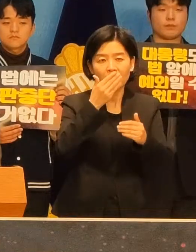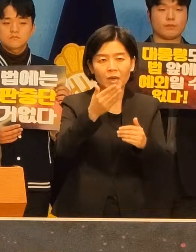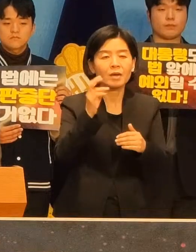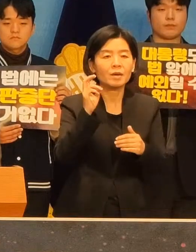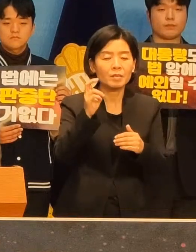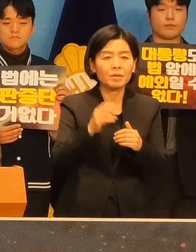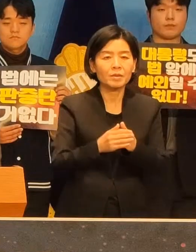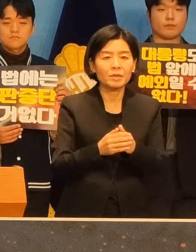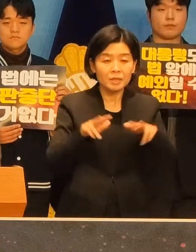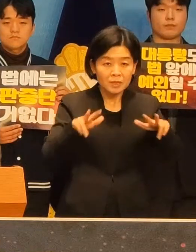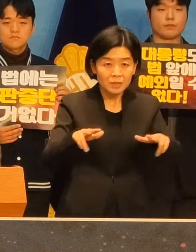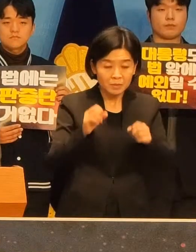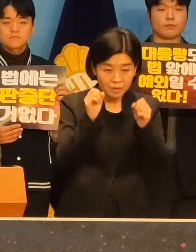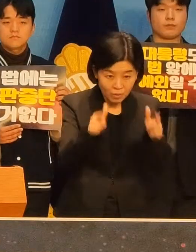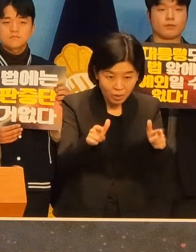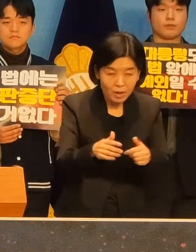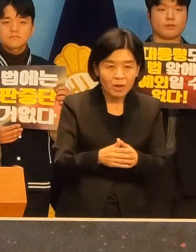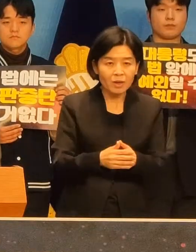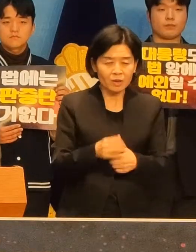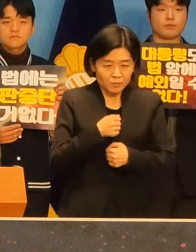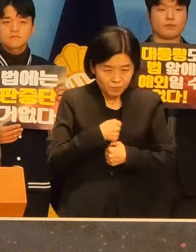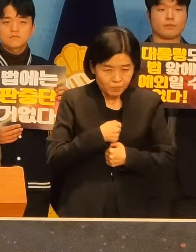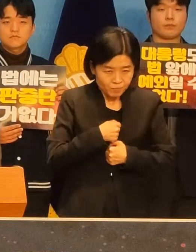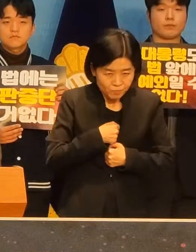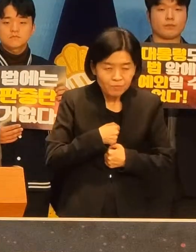기회가 주어졌을 때 은인자중하십시오.